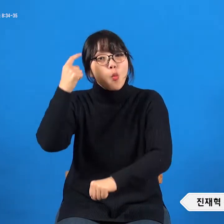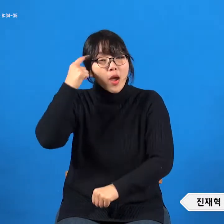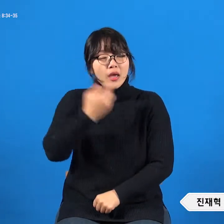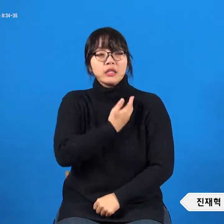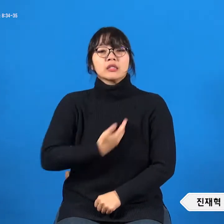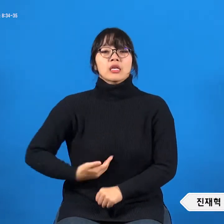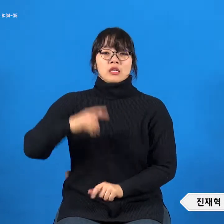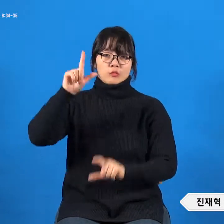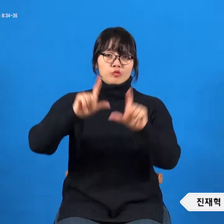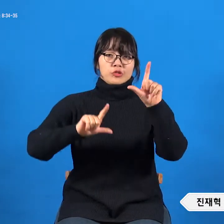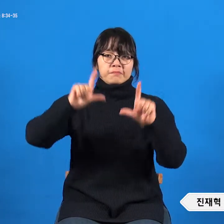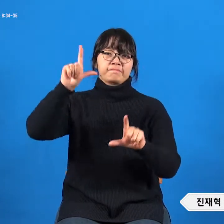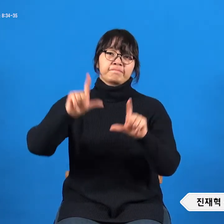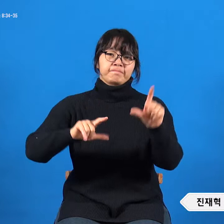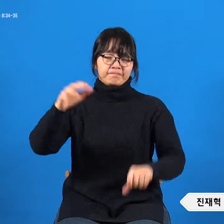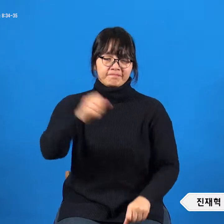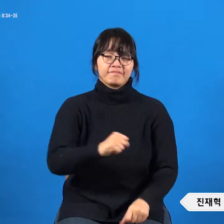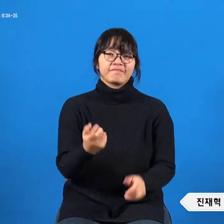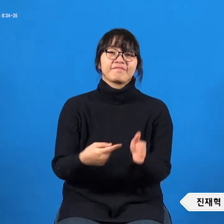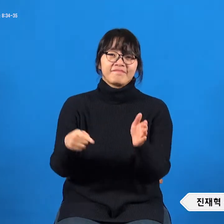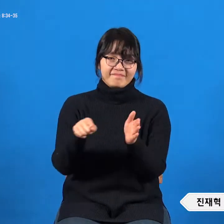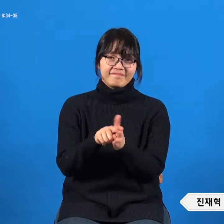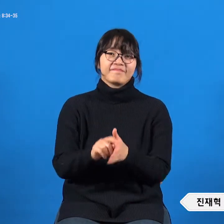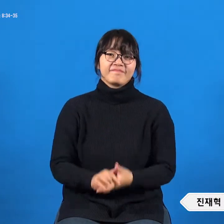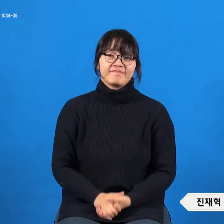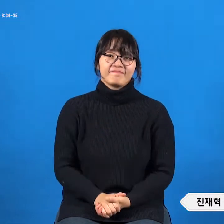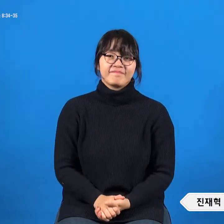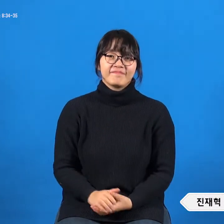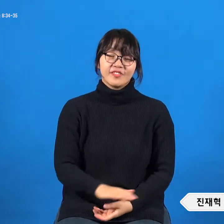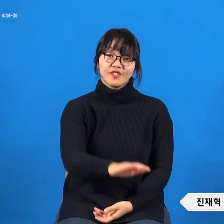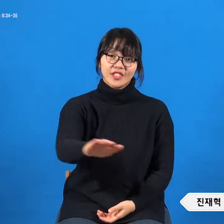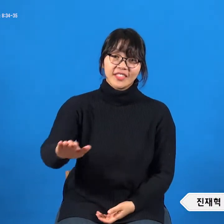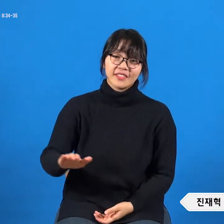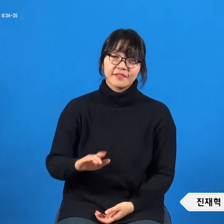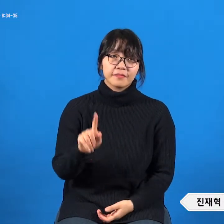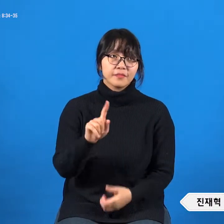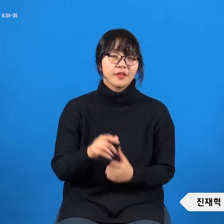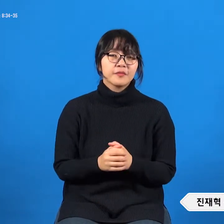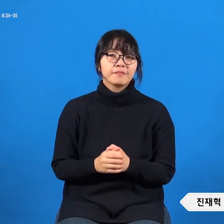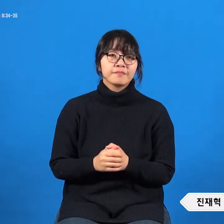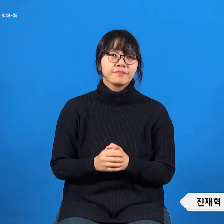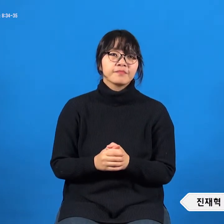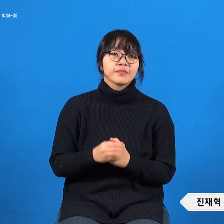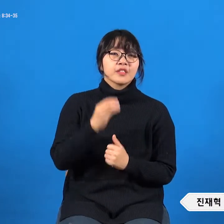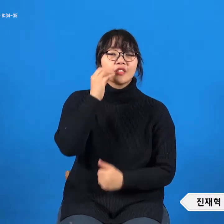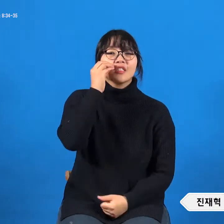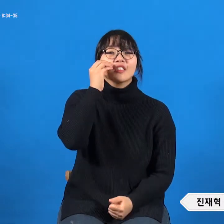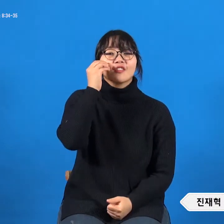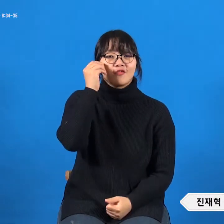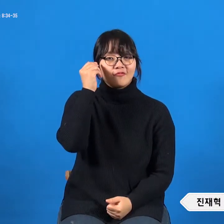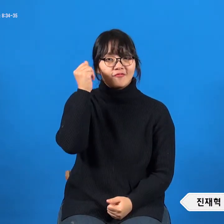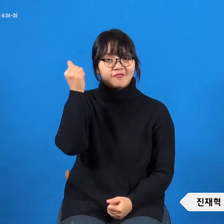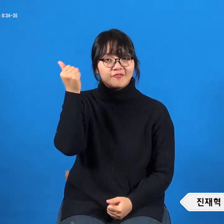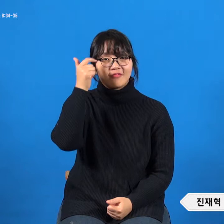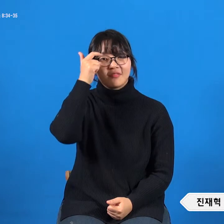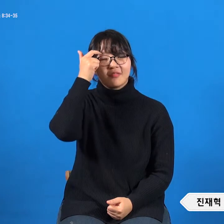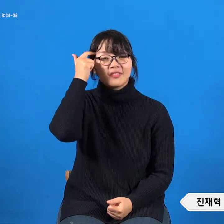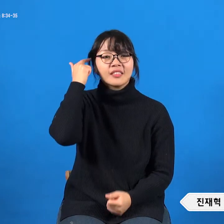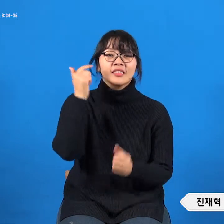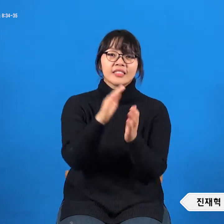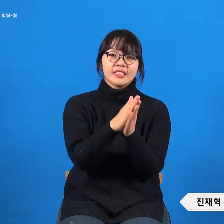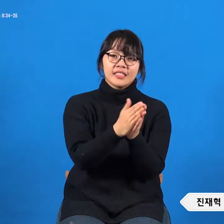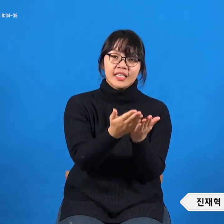모습을 말씀하고 있습니다. 우리가 잘 알고 있는 기독교 석학 C.S. 루이스는 그의 유명한